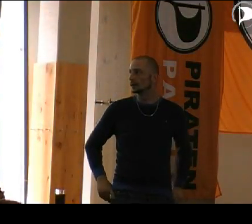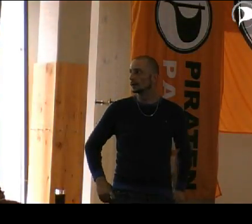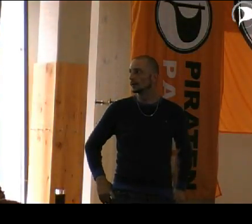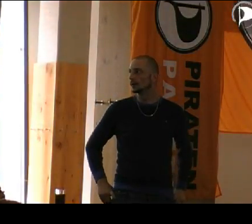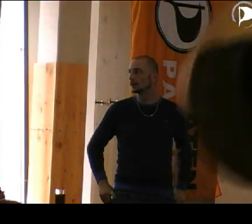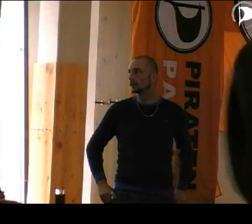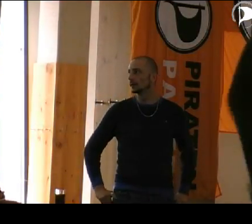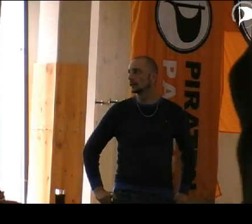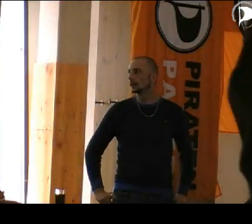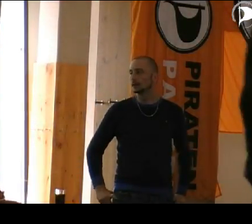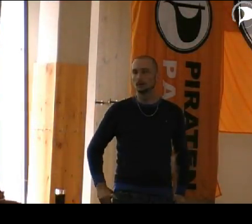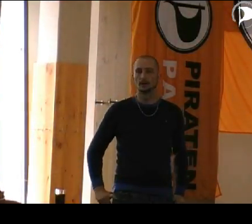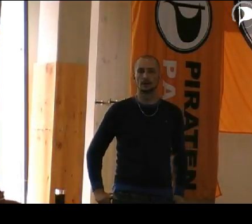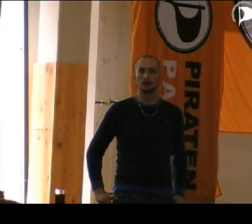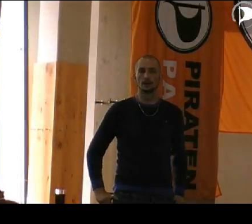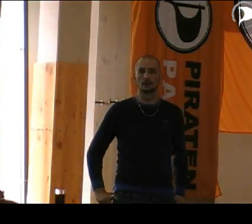red